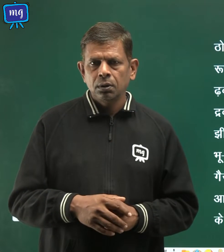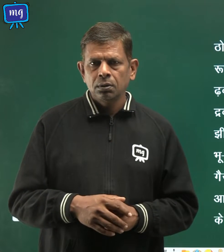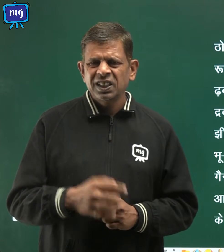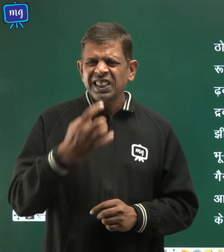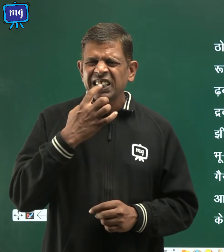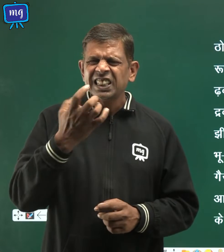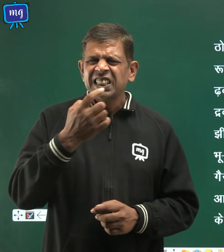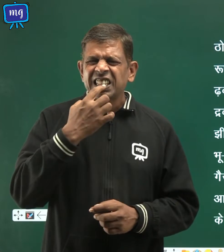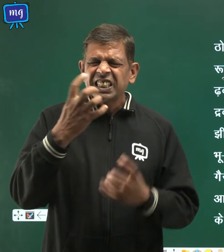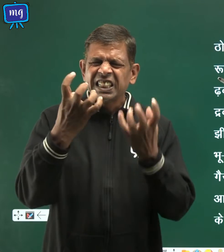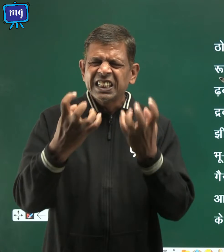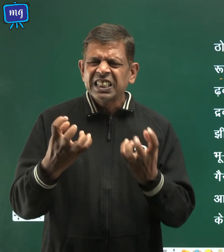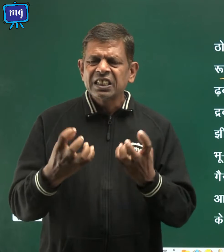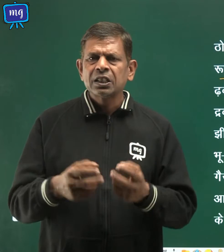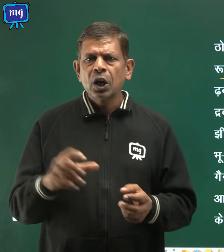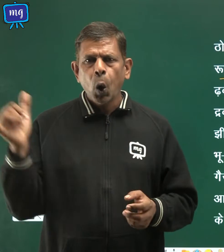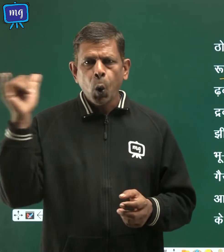बर्फ के रूप में